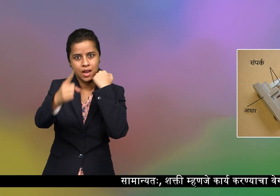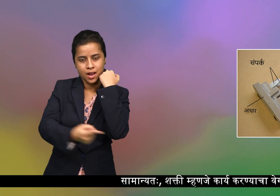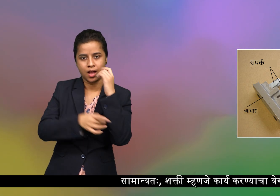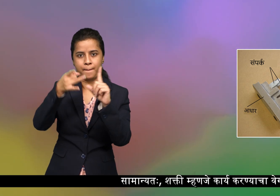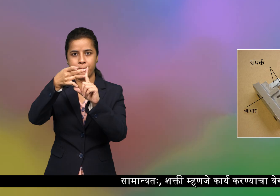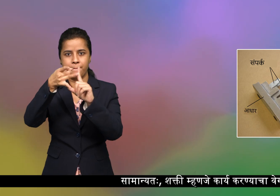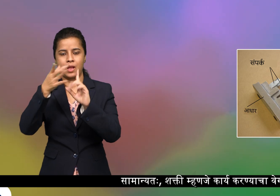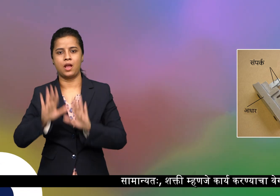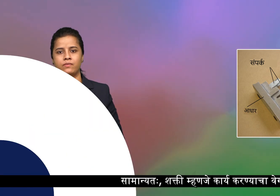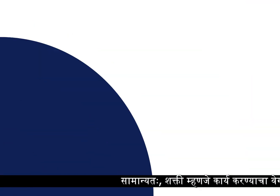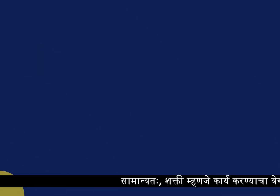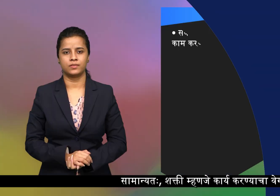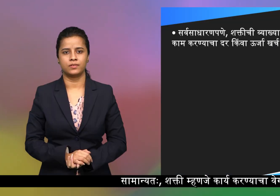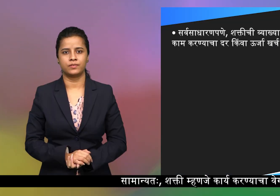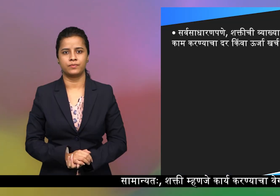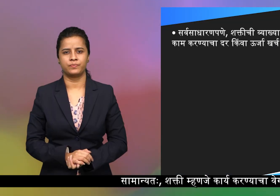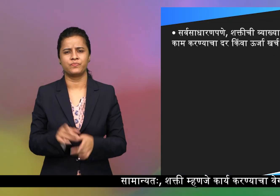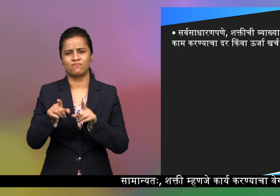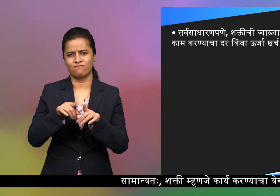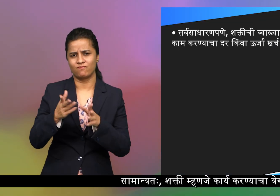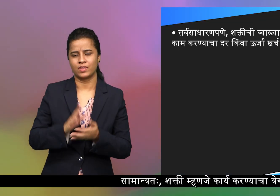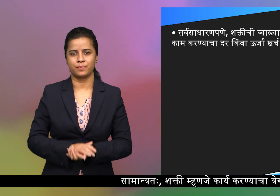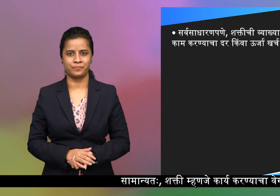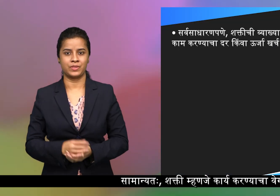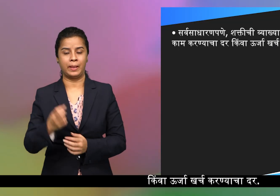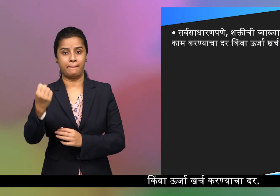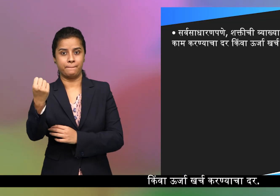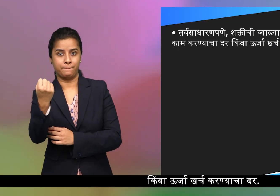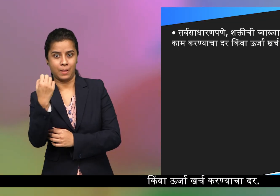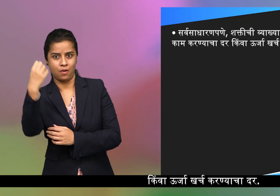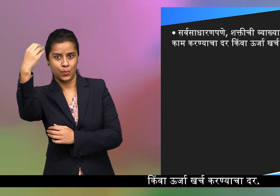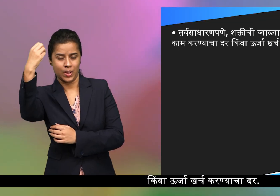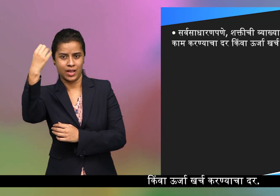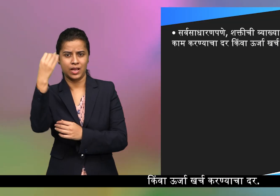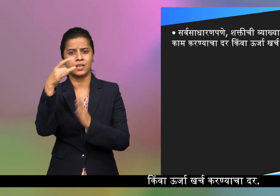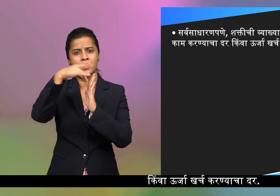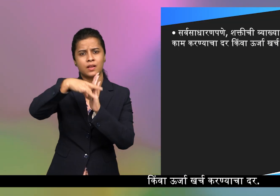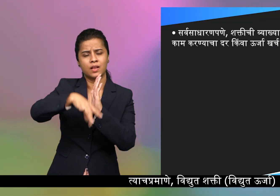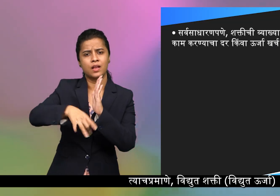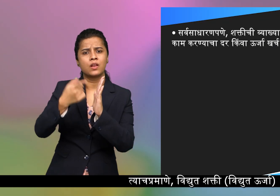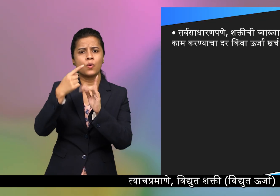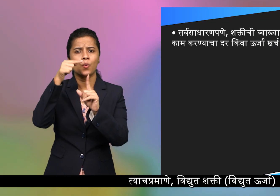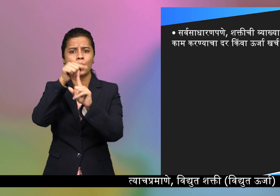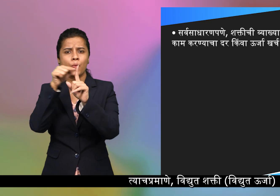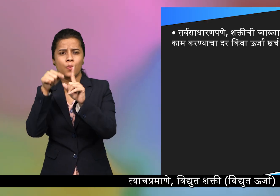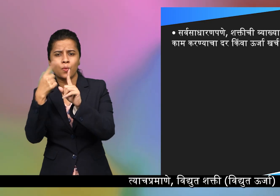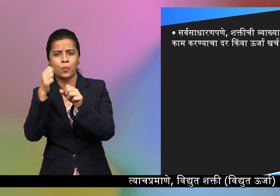सामान्यतः शक्ती म्हणजे कार्य करण्याचा वेग किंवा ऊर्जा खर्च करण्याचा दर. त्याचप्रमाणे विद्युत